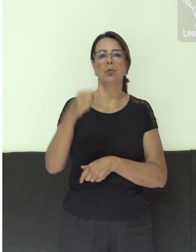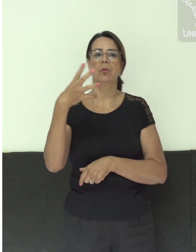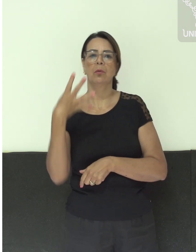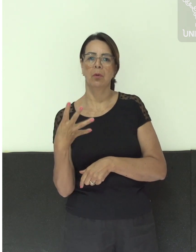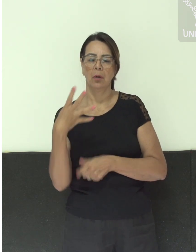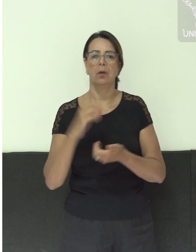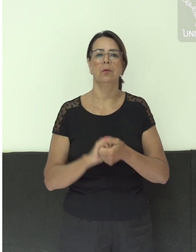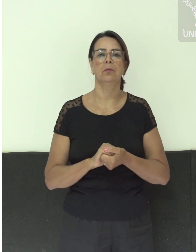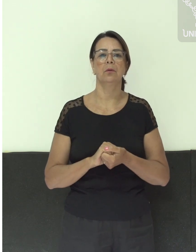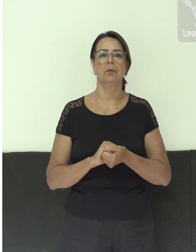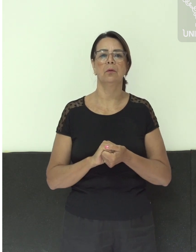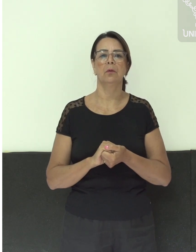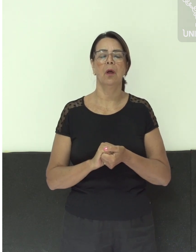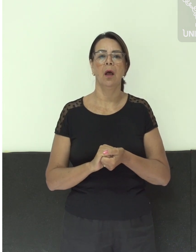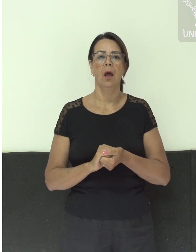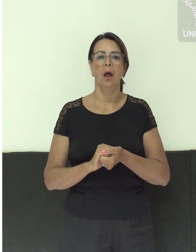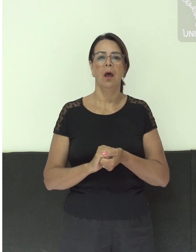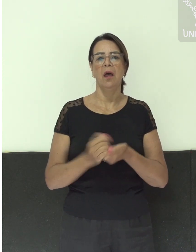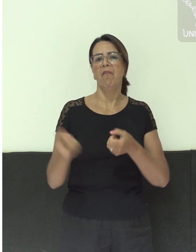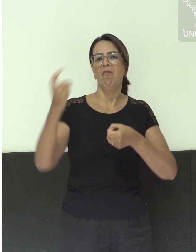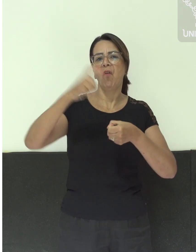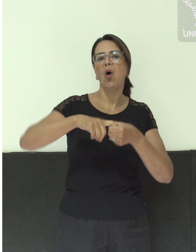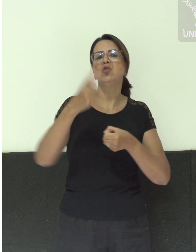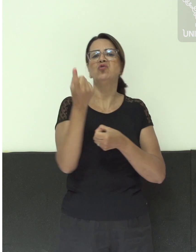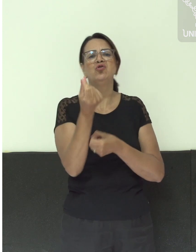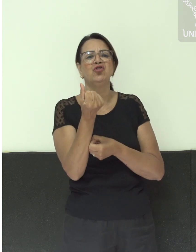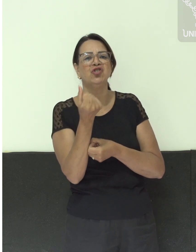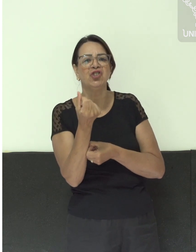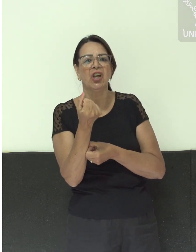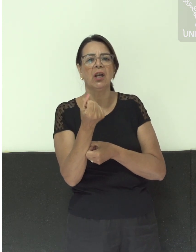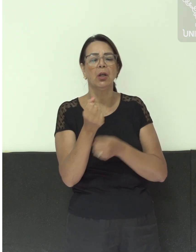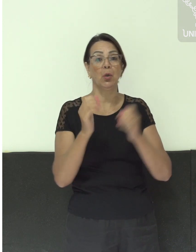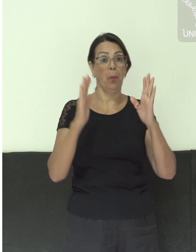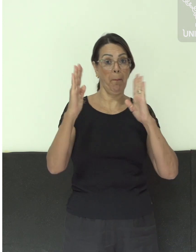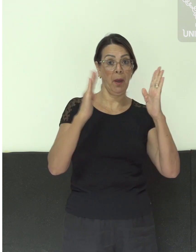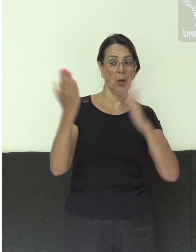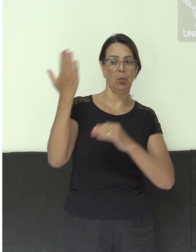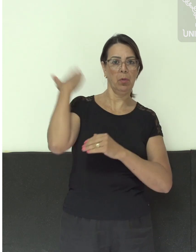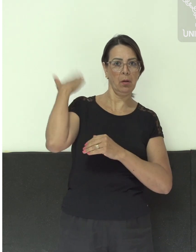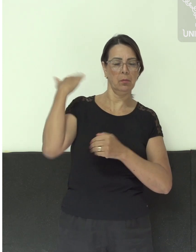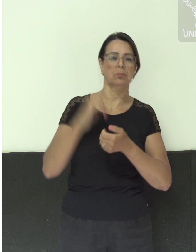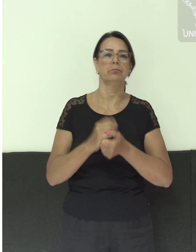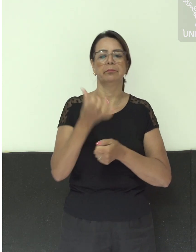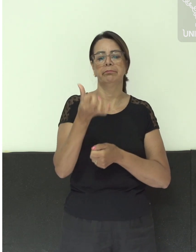6.6.1.1.4. Estornos de compensações referentes a períodos anteriores.